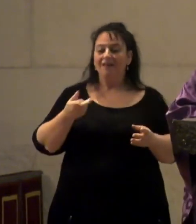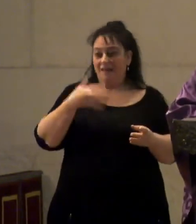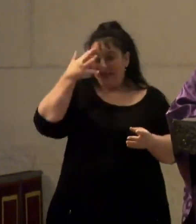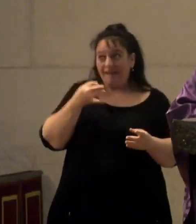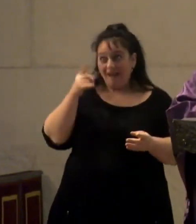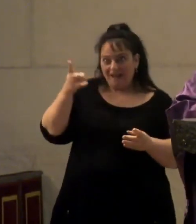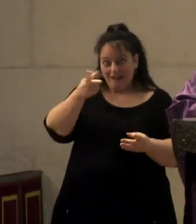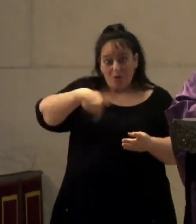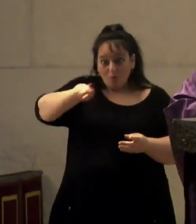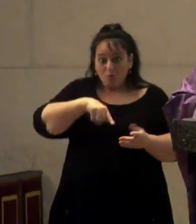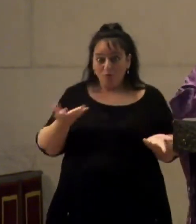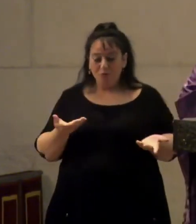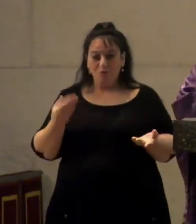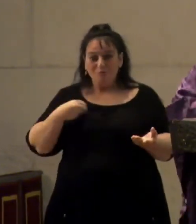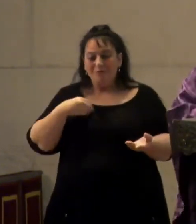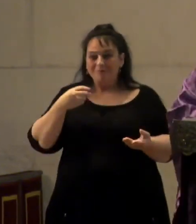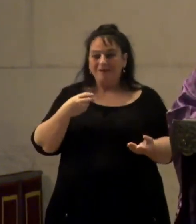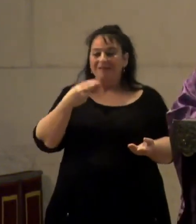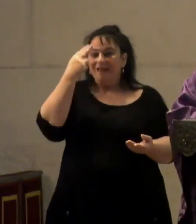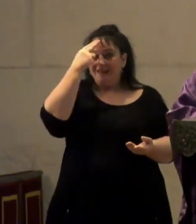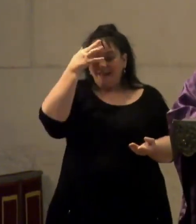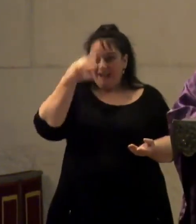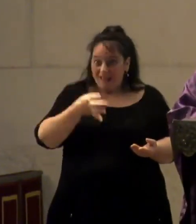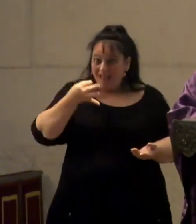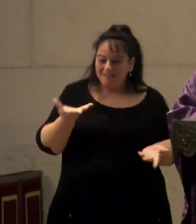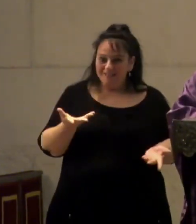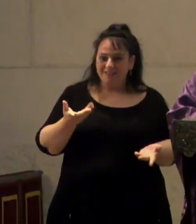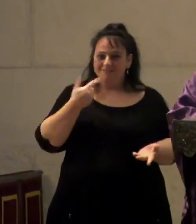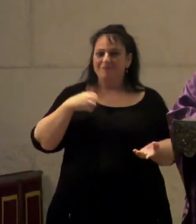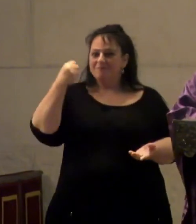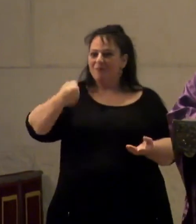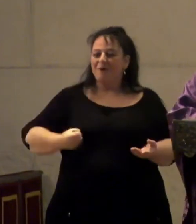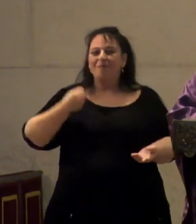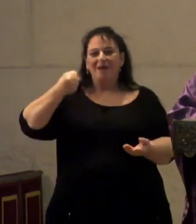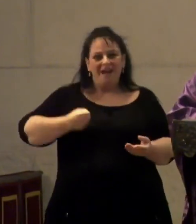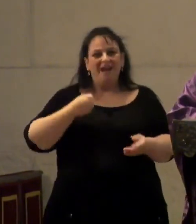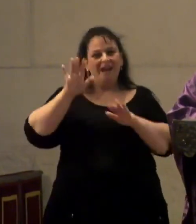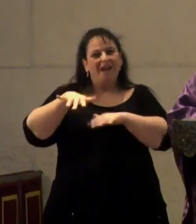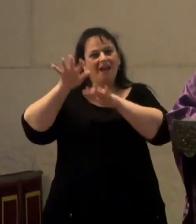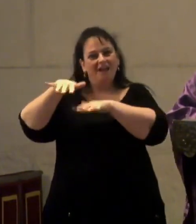nosotros, los creyentes, los peregrinos que cantábamos al comienzo,